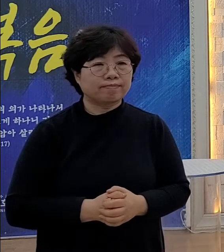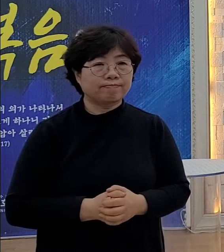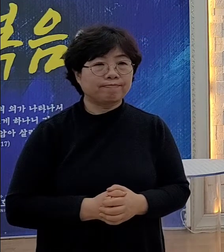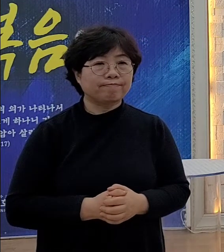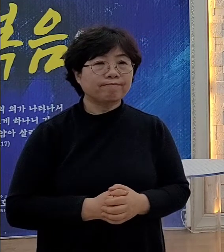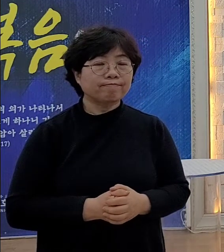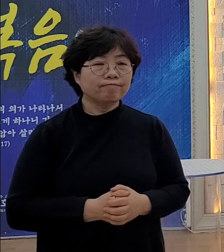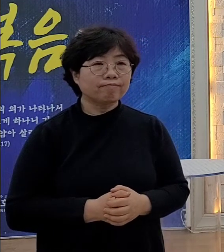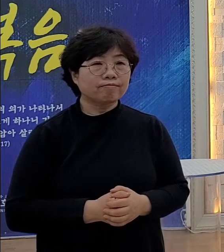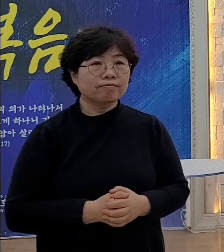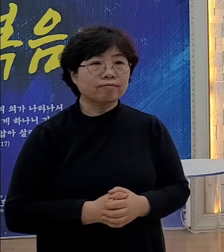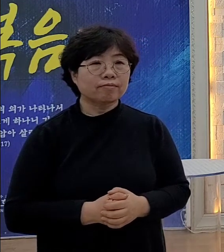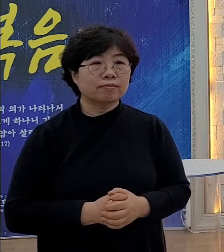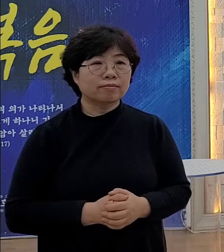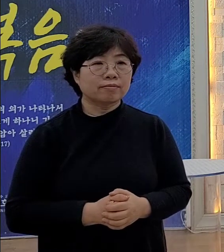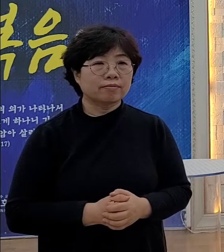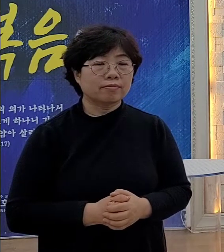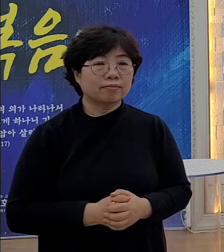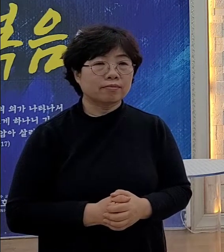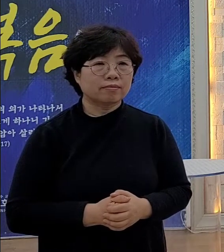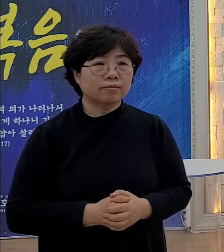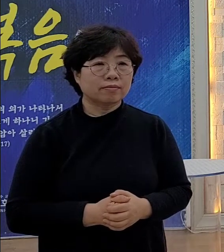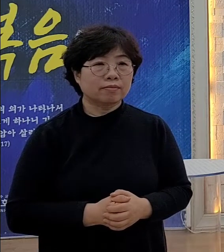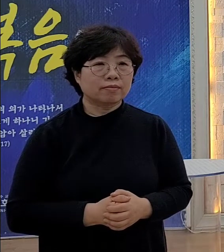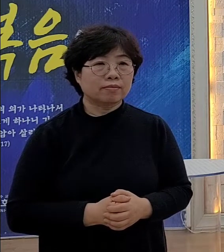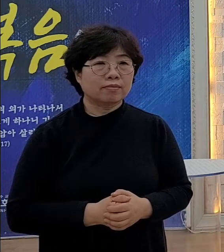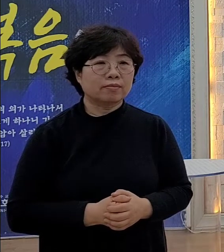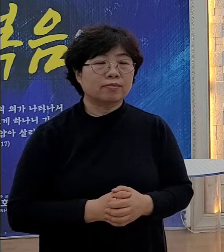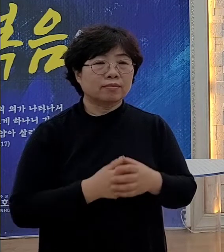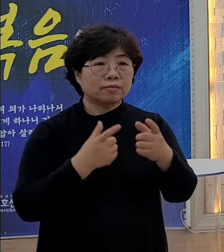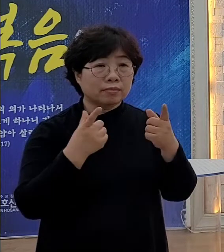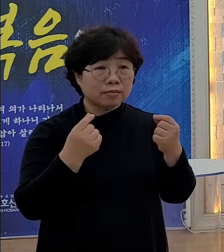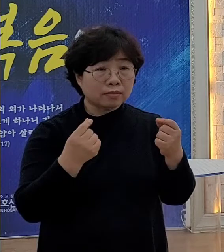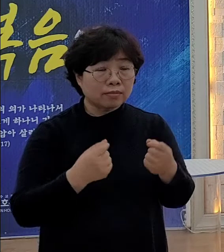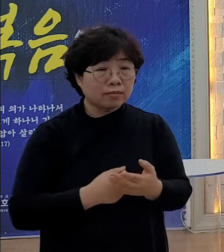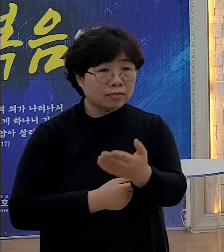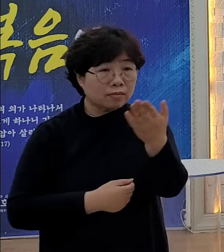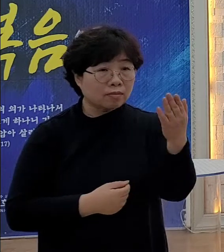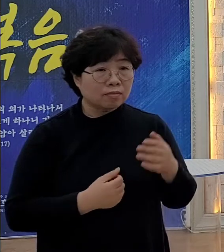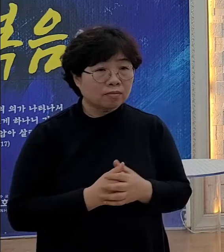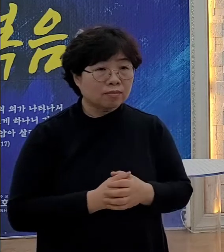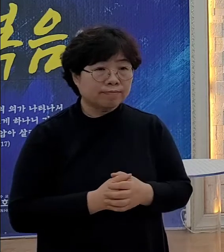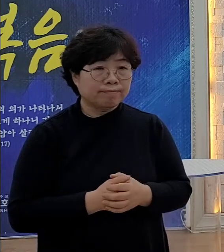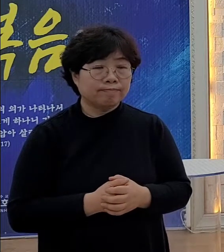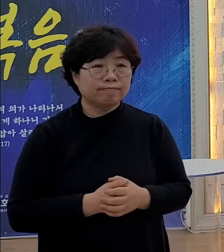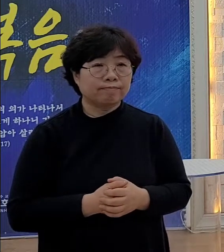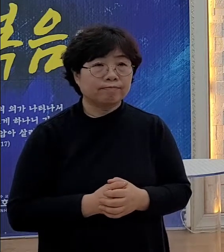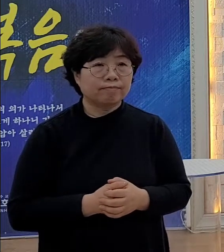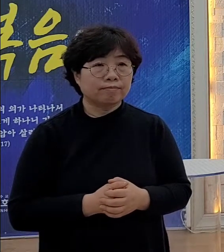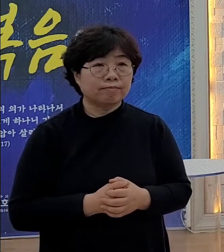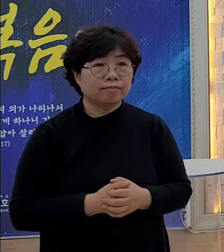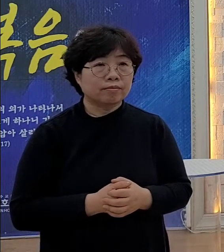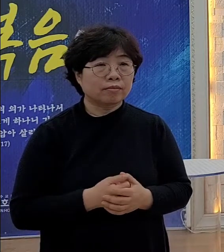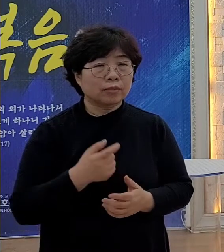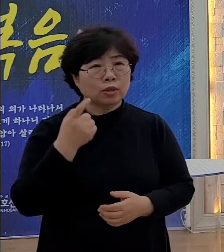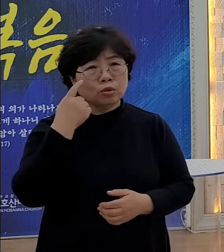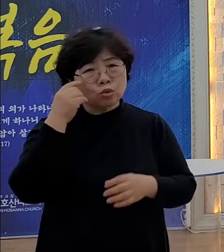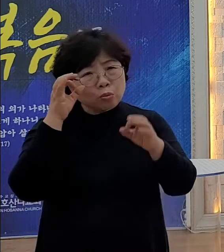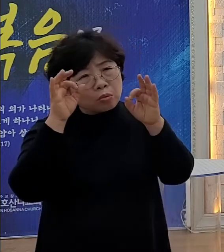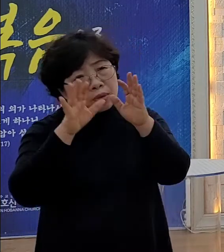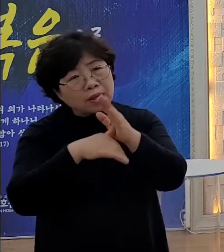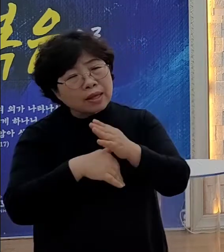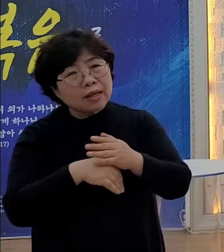자, 그러면 여러분, 이런 것을 방지하기 위해서는 어떻게 해야 될까요? 여러분 육안으로 보면서